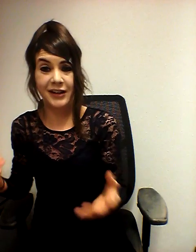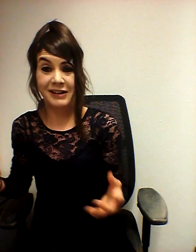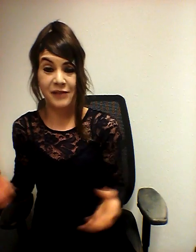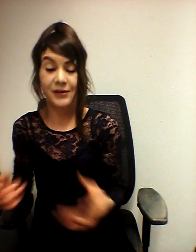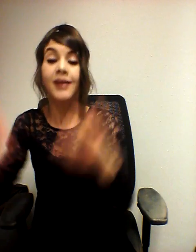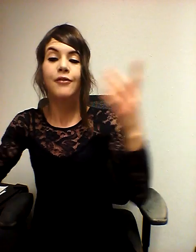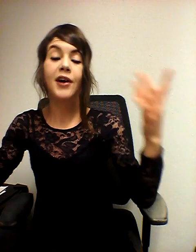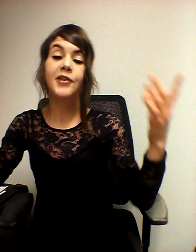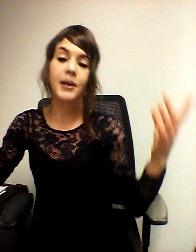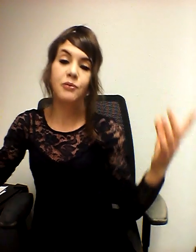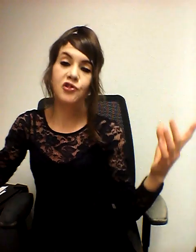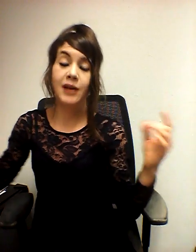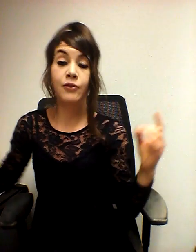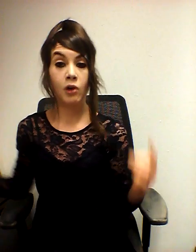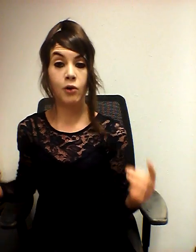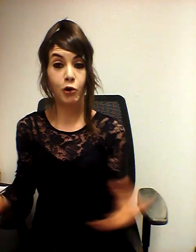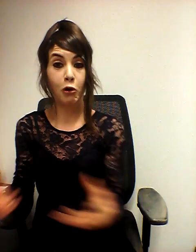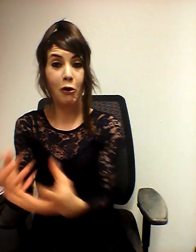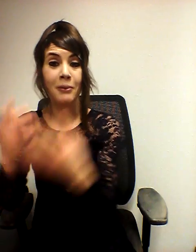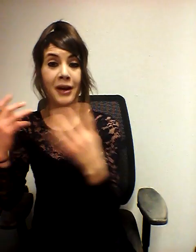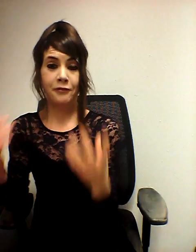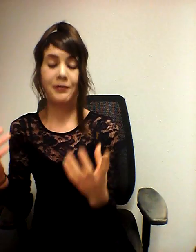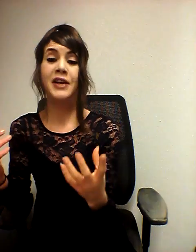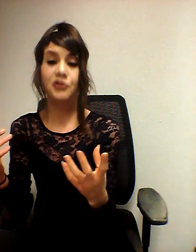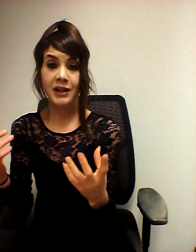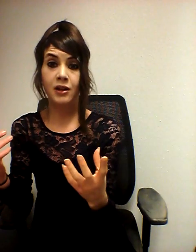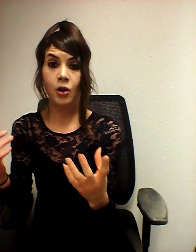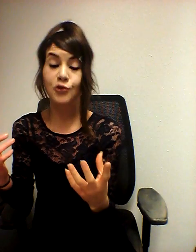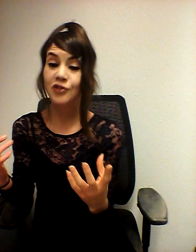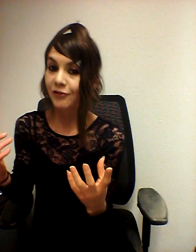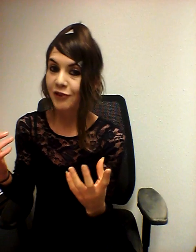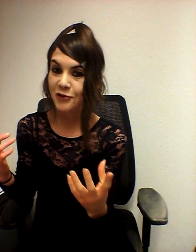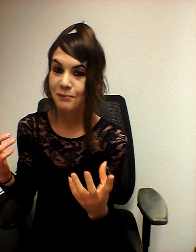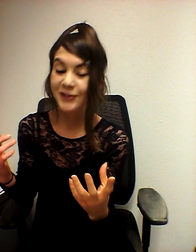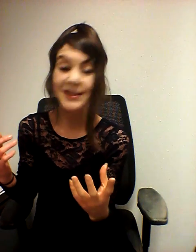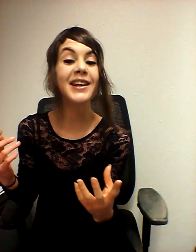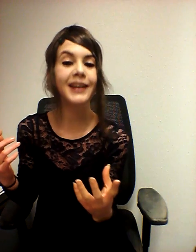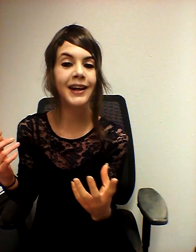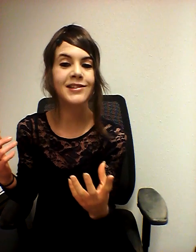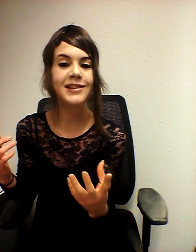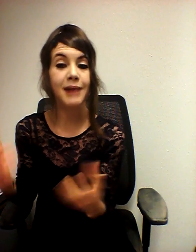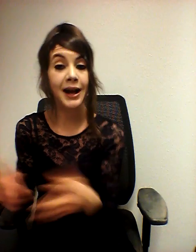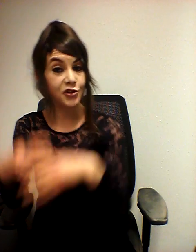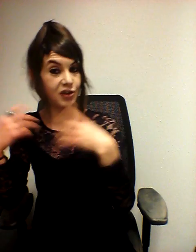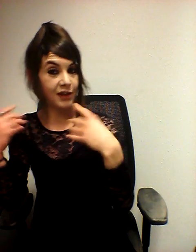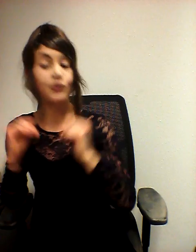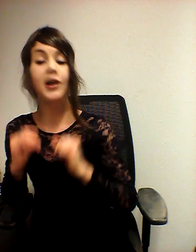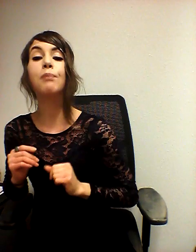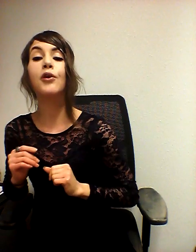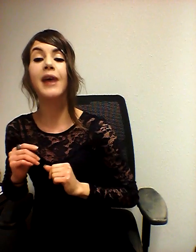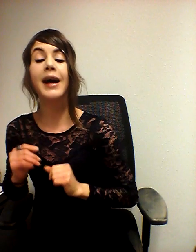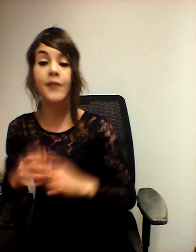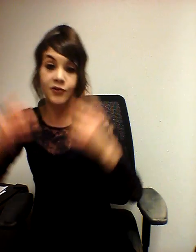lijf Hè wat hebben cellen nodig om fcel transport en secretie blaasjes en transporteiwitten